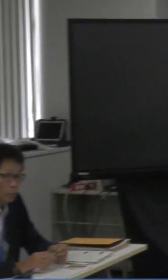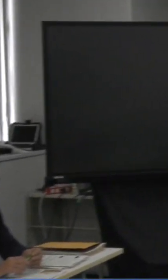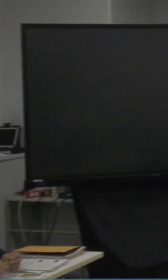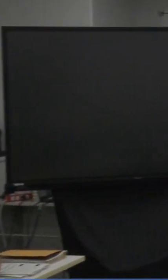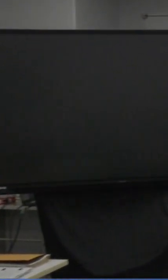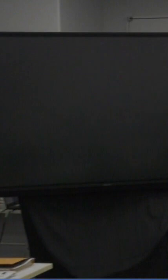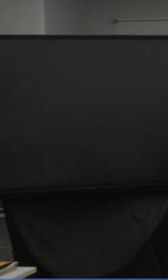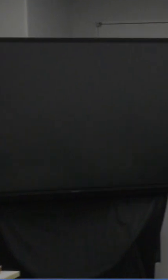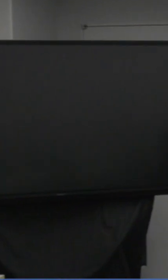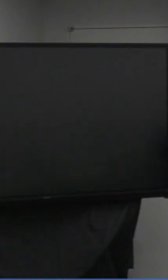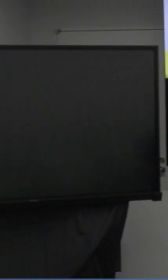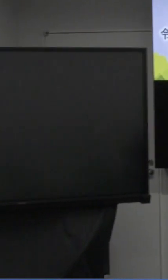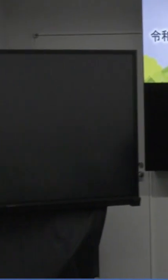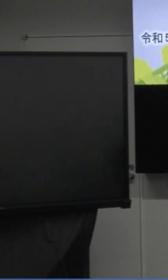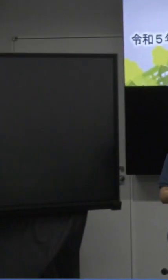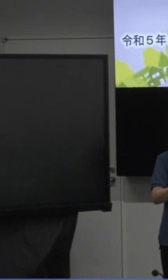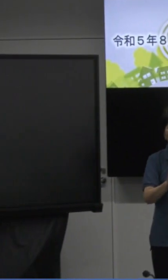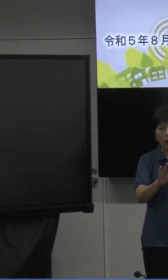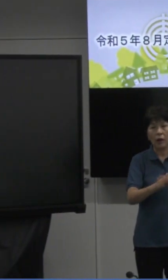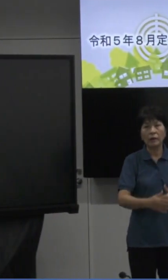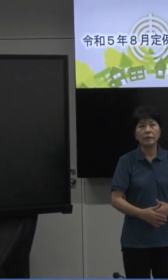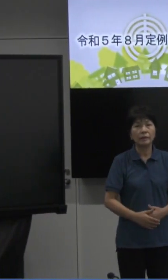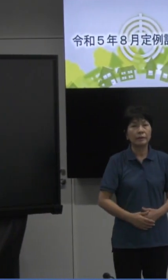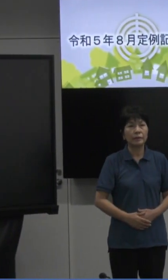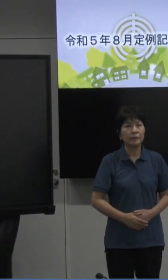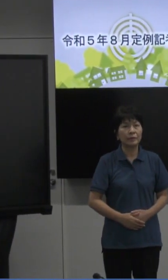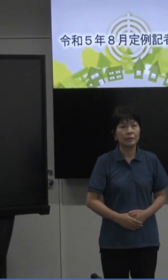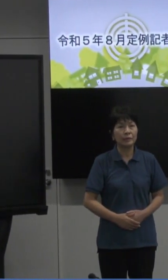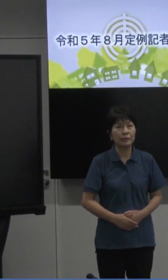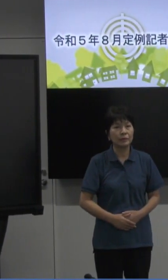よろしかったでしょうか。他ないでしょうか。